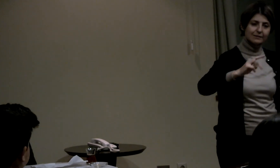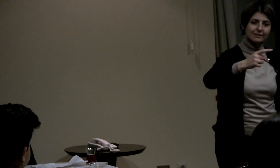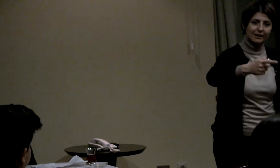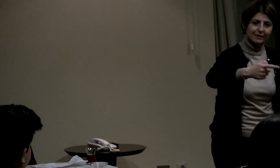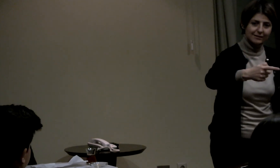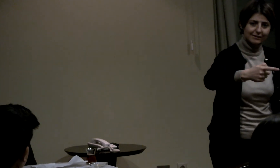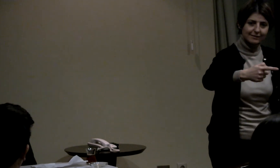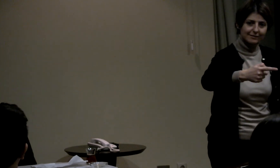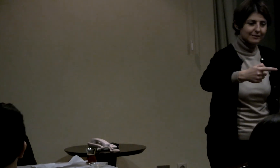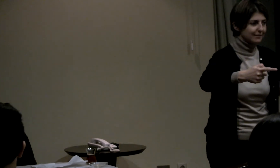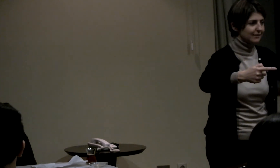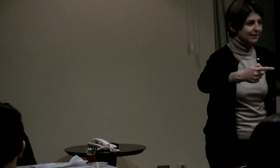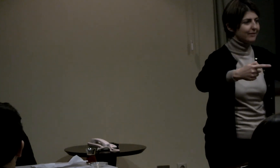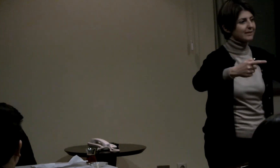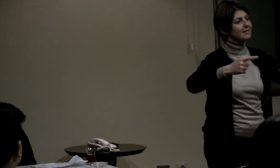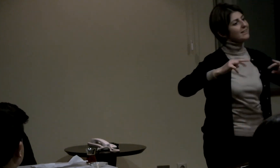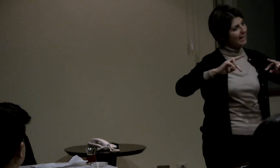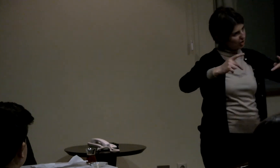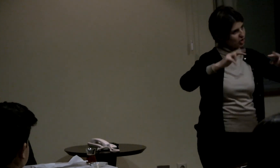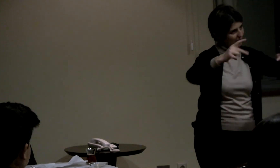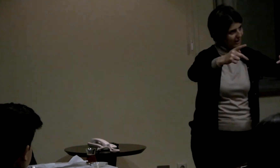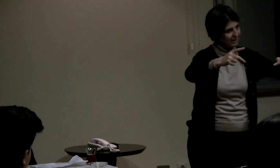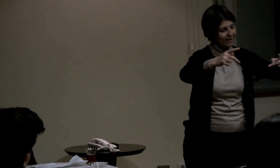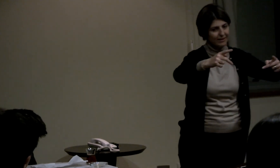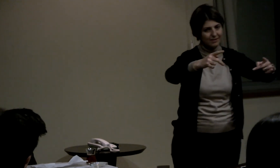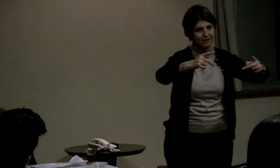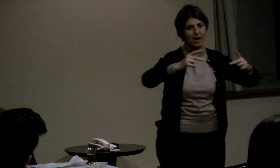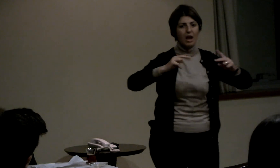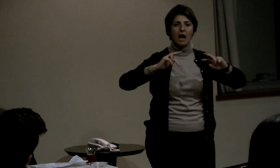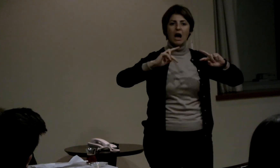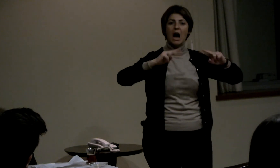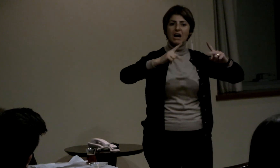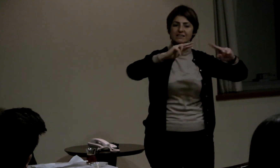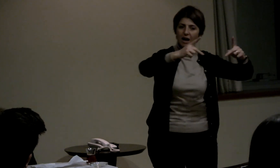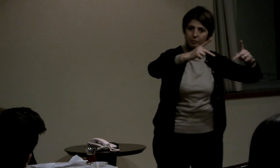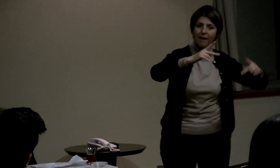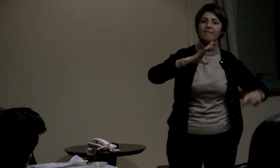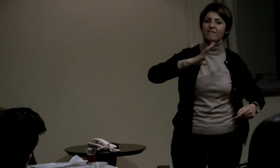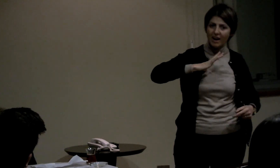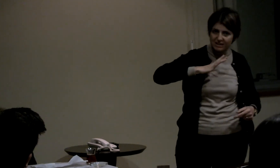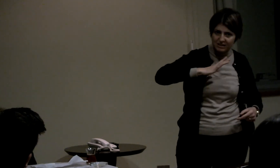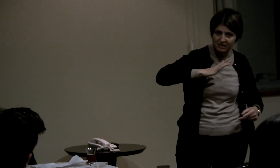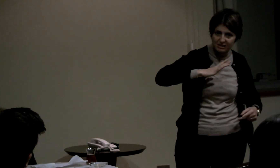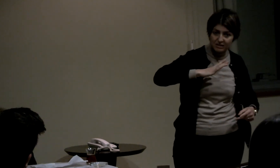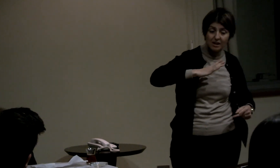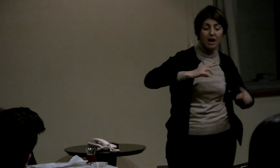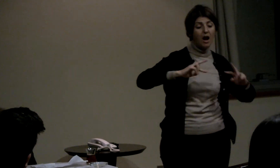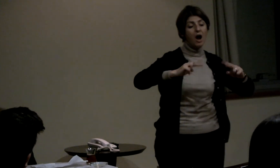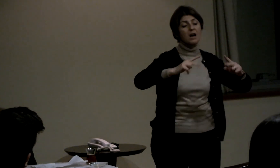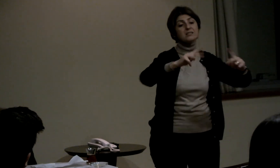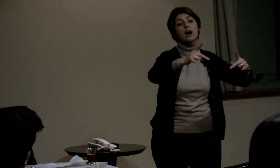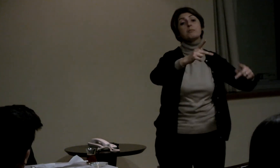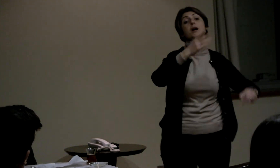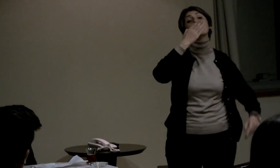tak. Evet. Değiştirerek. Evet. Aktarma var. Aktarma